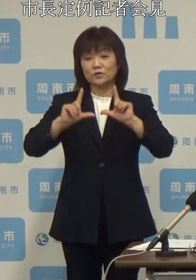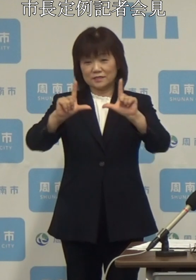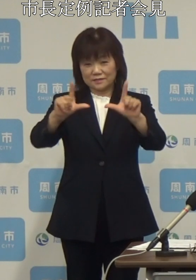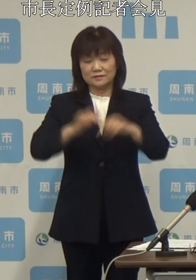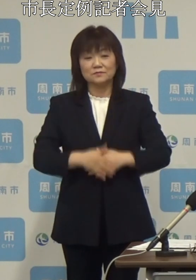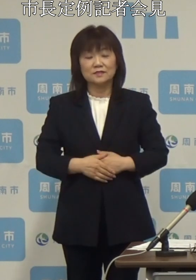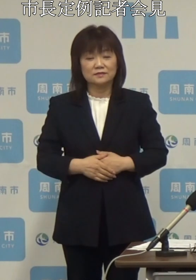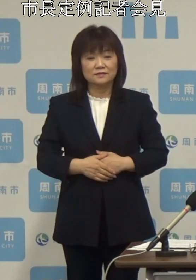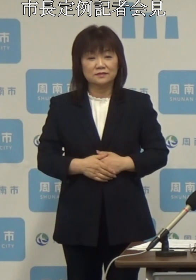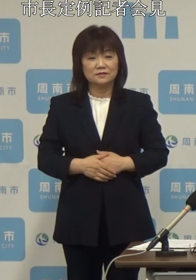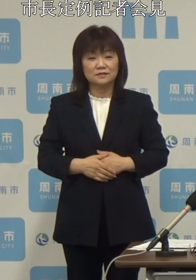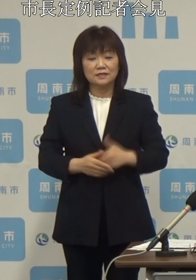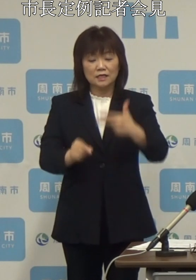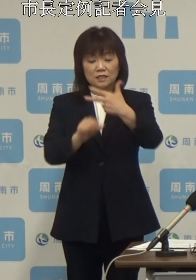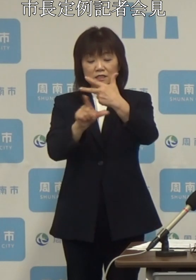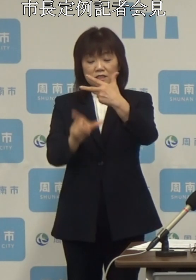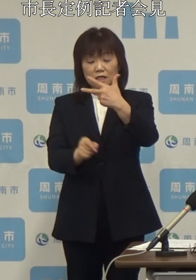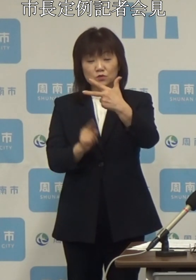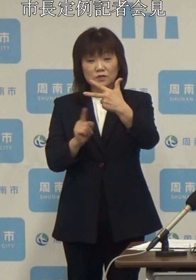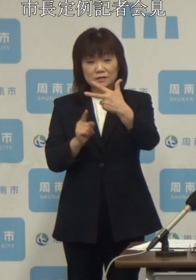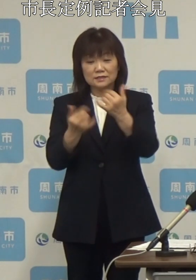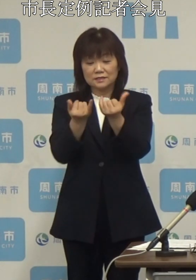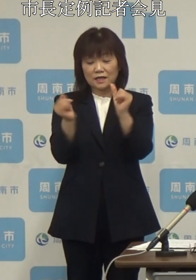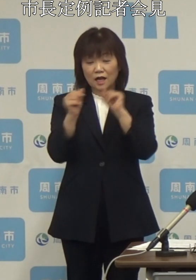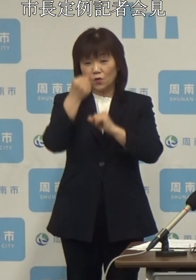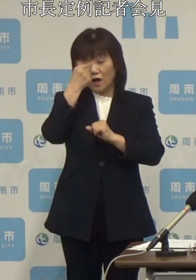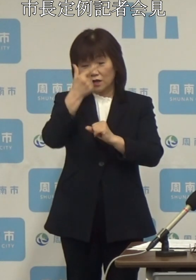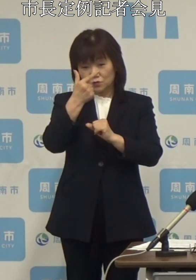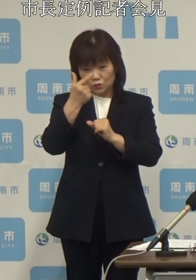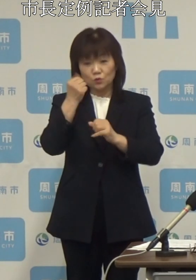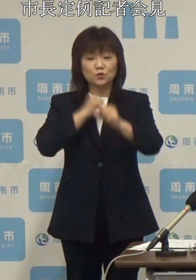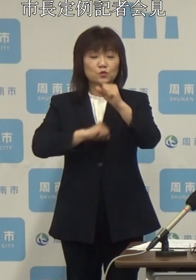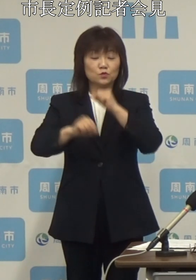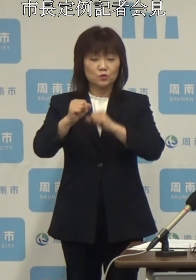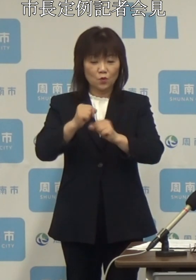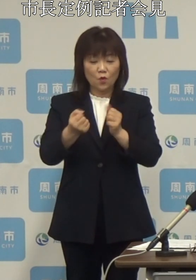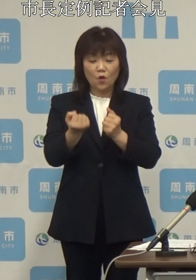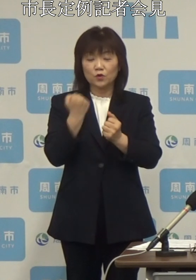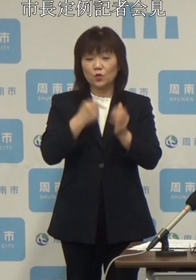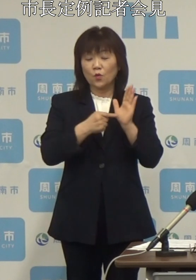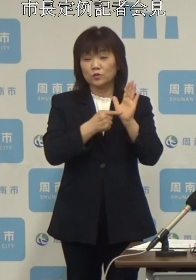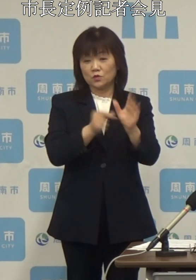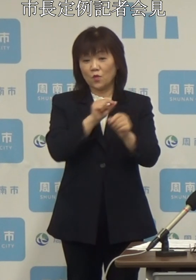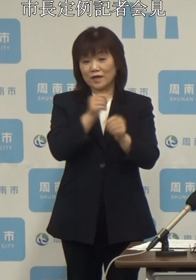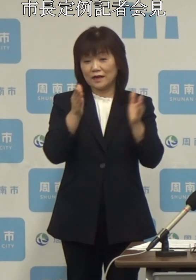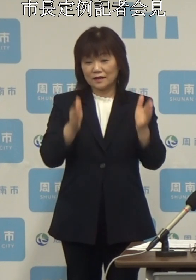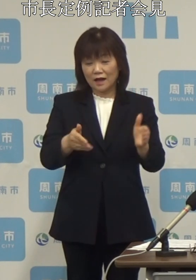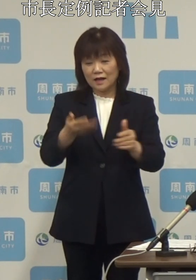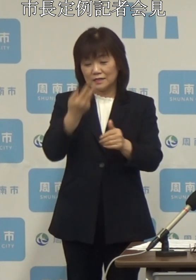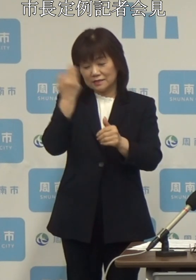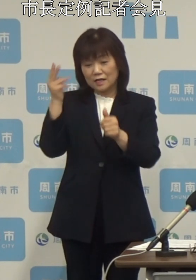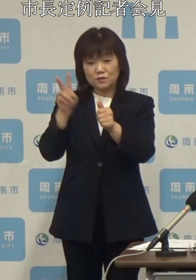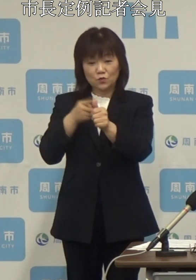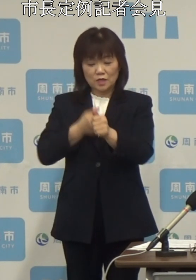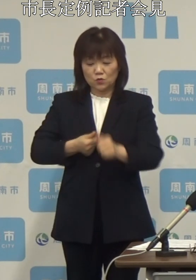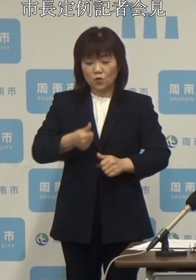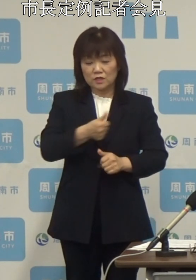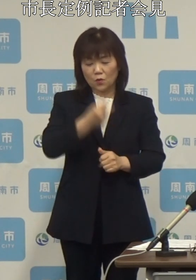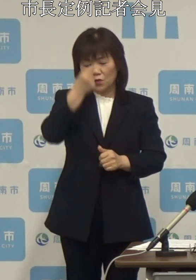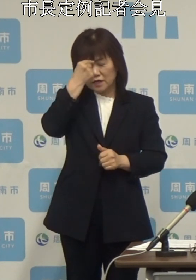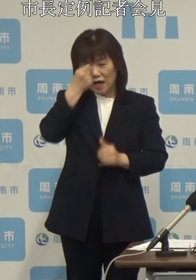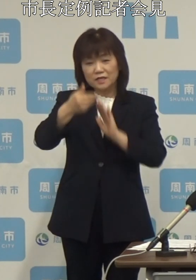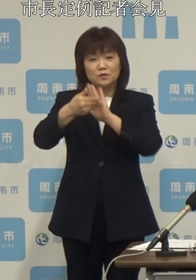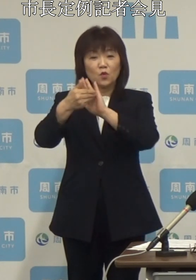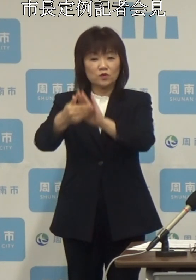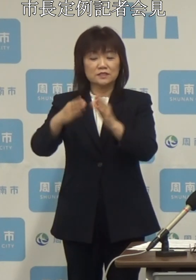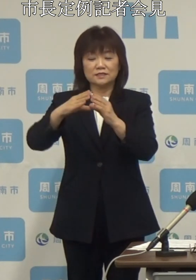。7月は社会を明るくする運動協調月間、青少年の非行被害防